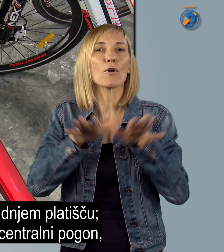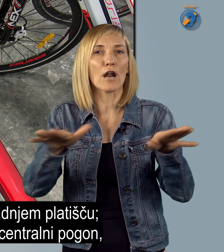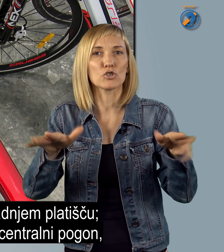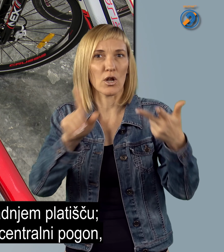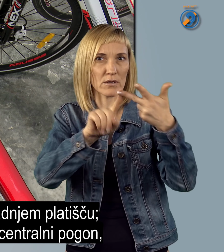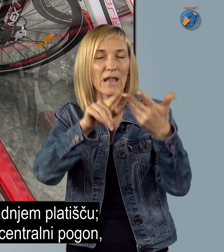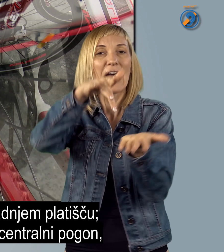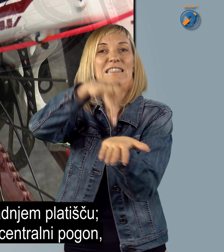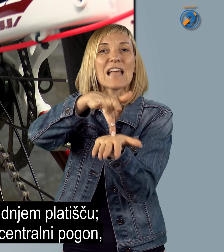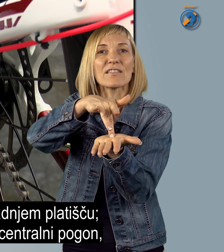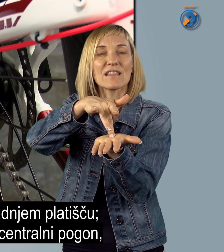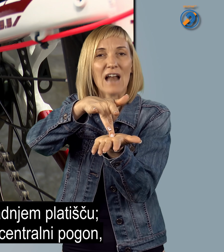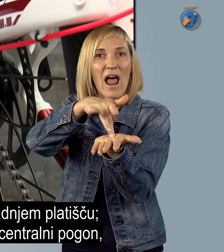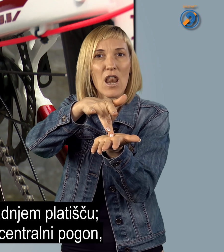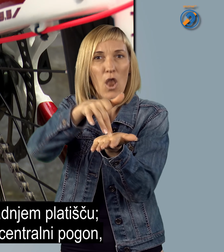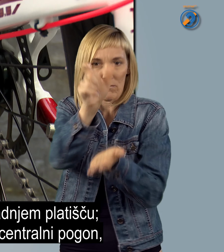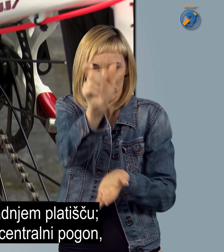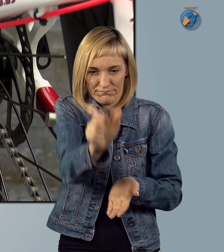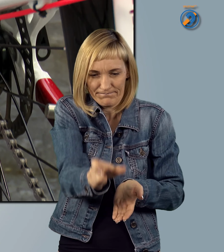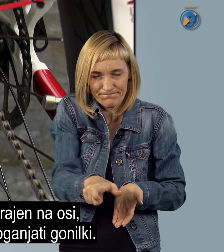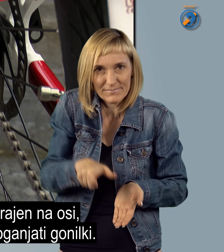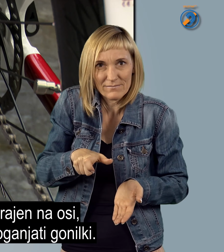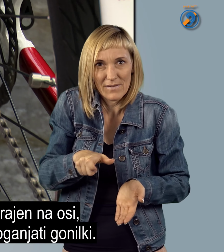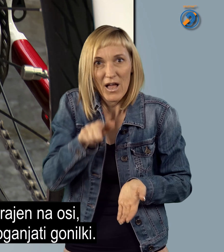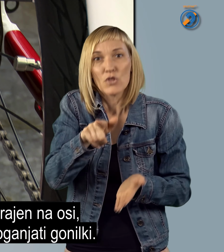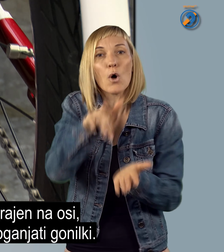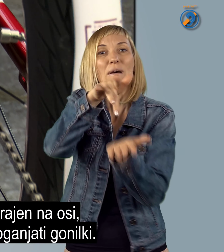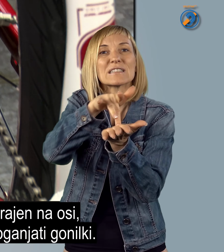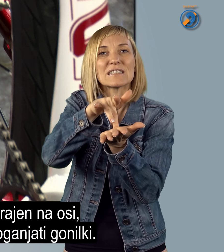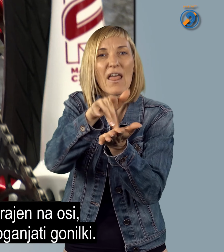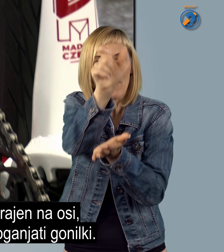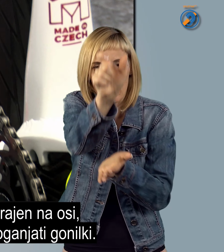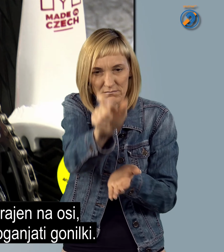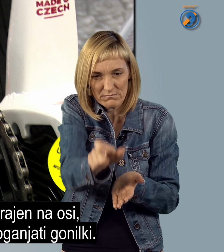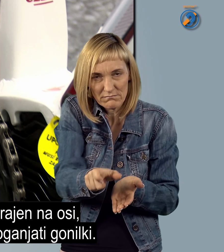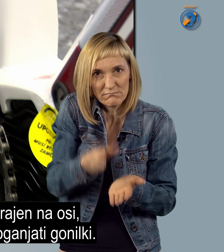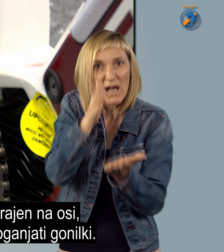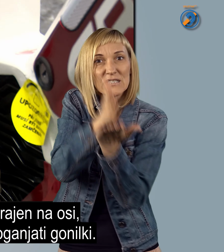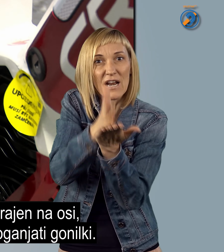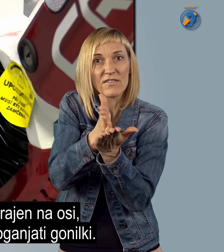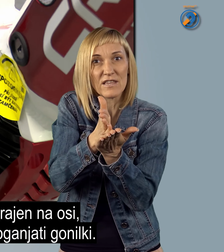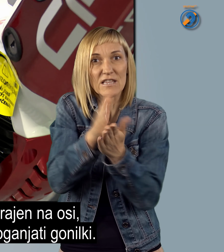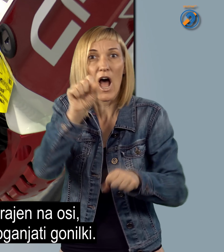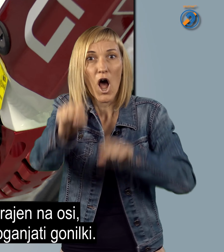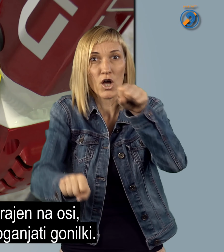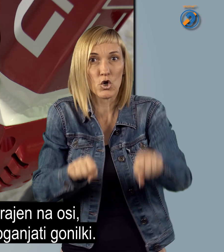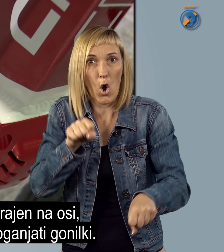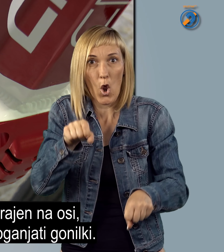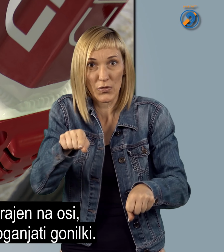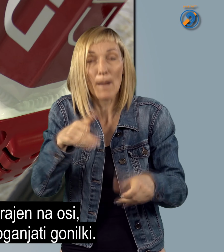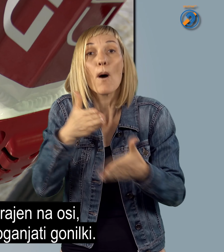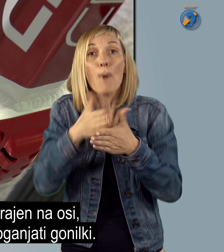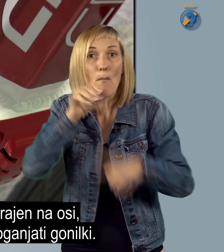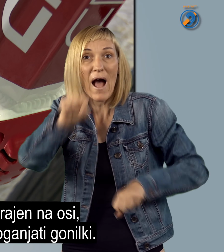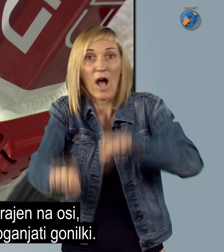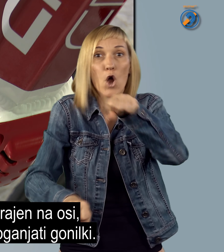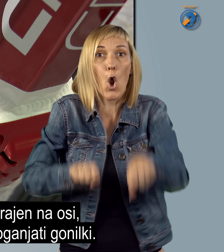najbolj razširjen, centralni pogon, kjer imate motor vgrajen v osi, ki vam pomaga poganjati